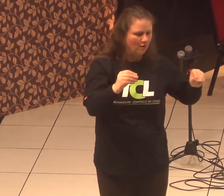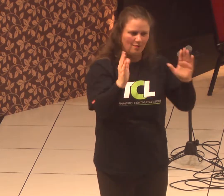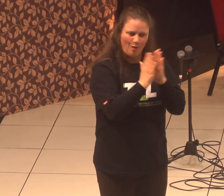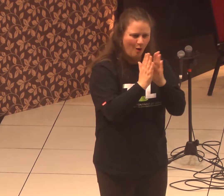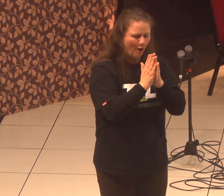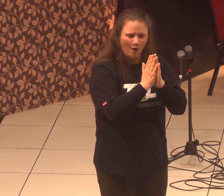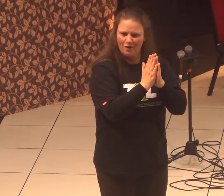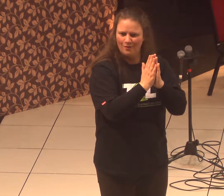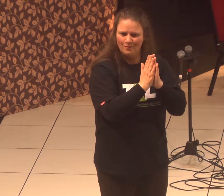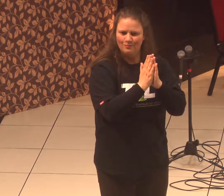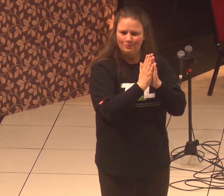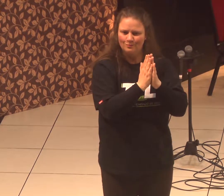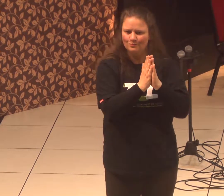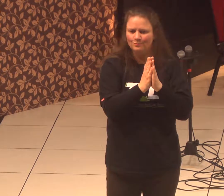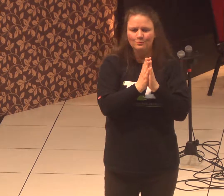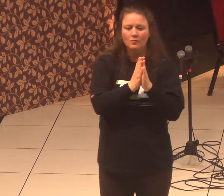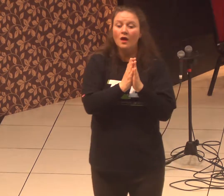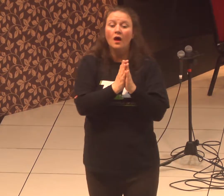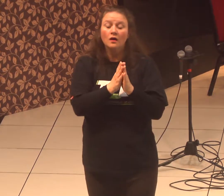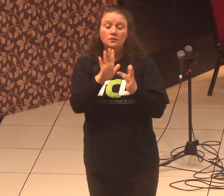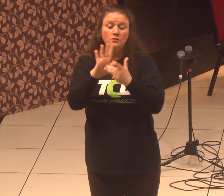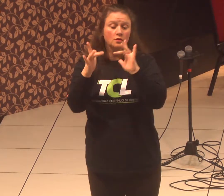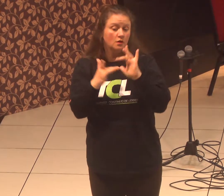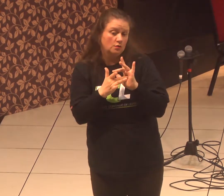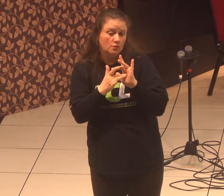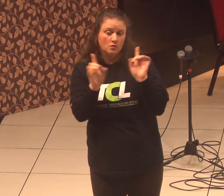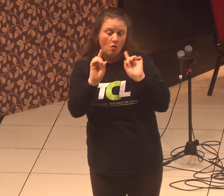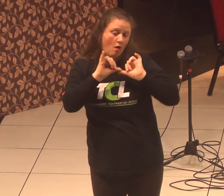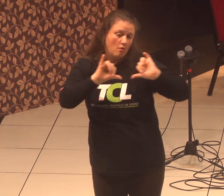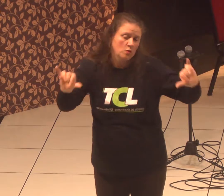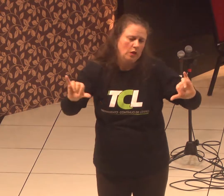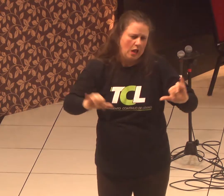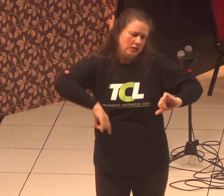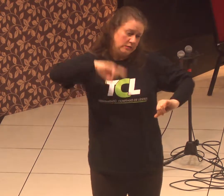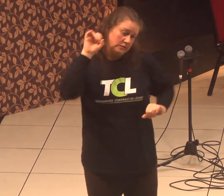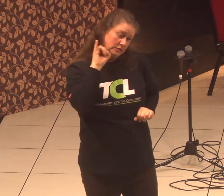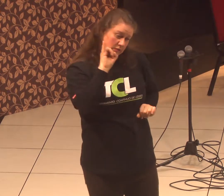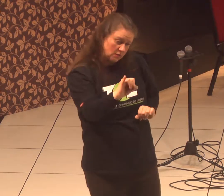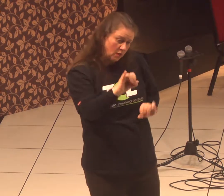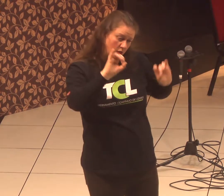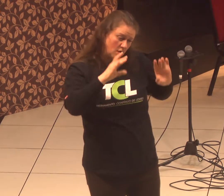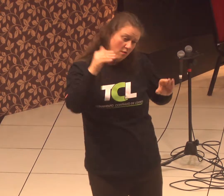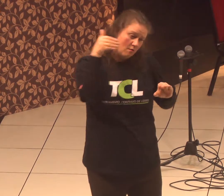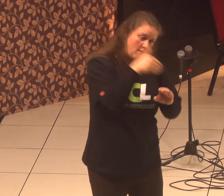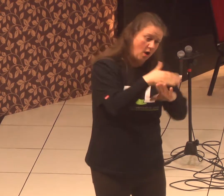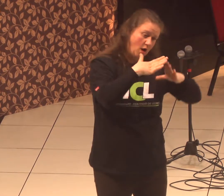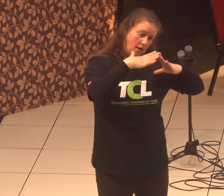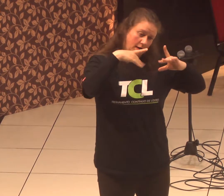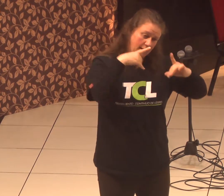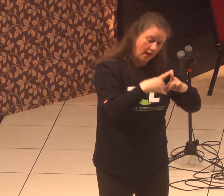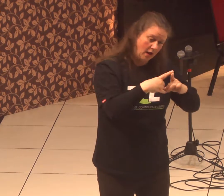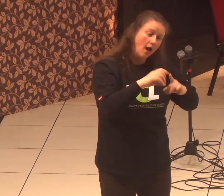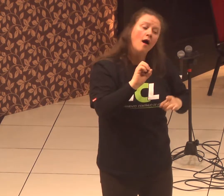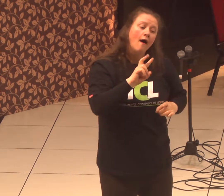Jesus não disse aqui, no templo. Se você estiver no templo, lá ministrem cura. Jesus não